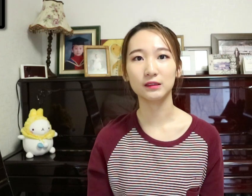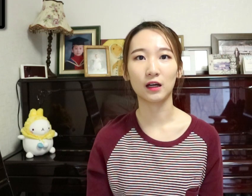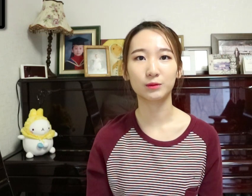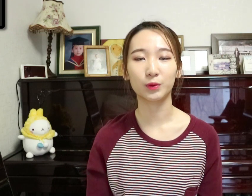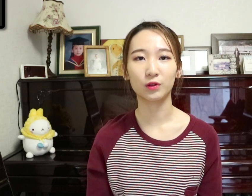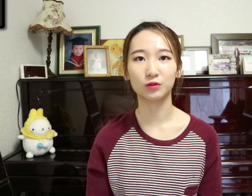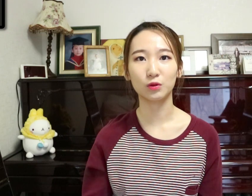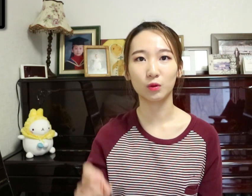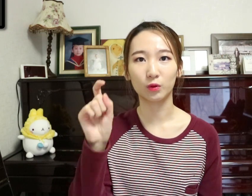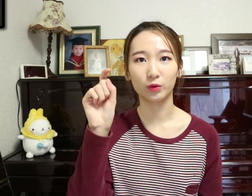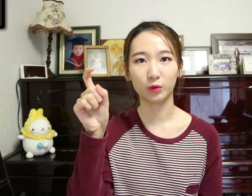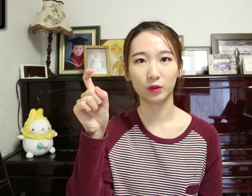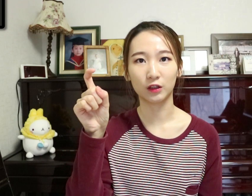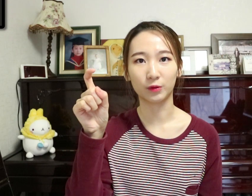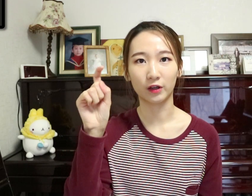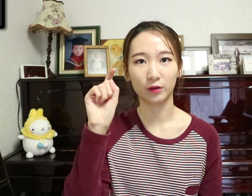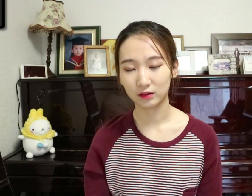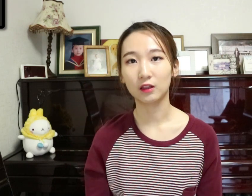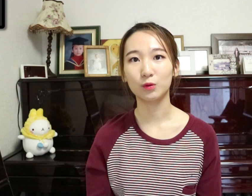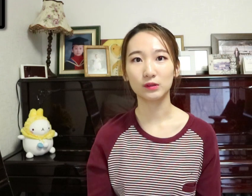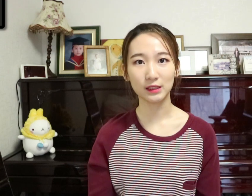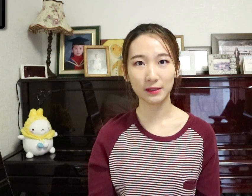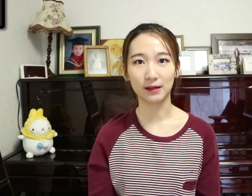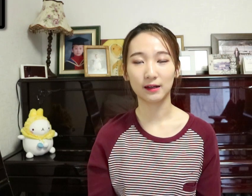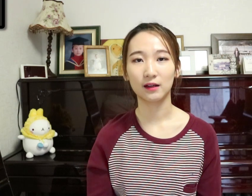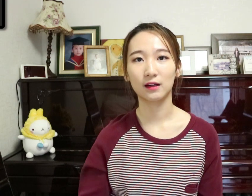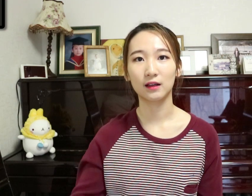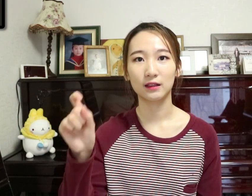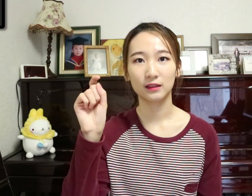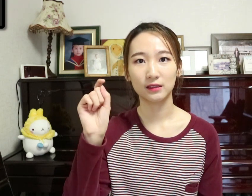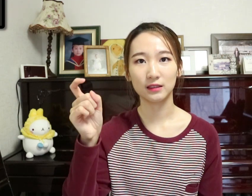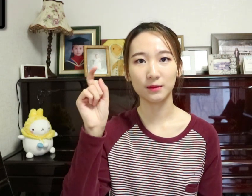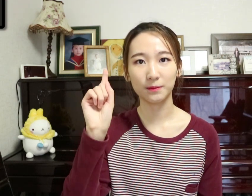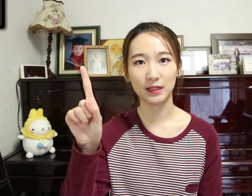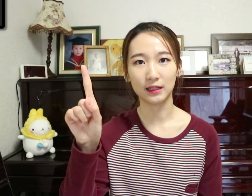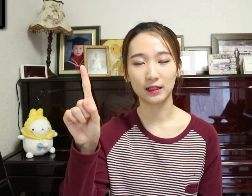10은 다른 표현으로 이렇게 하기도 해요. 그리고 11, 11,